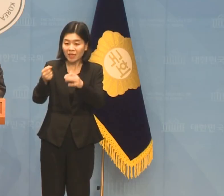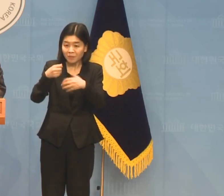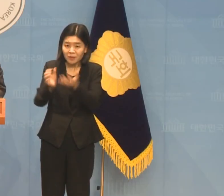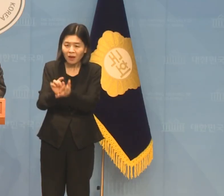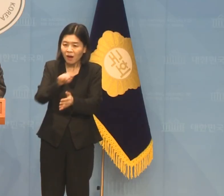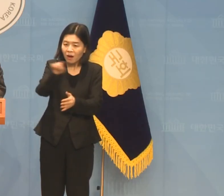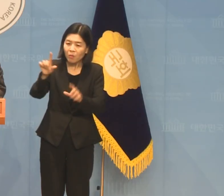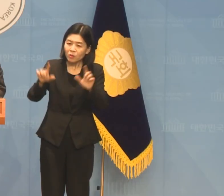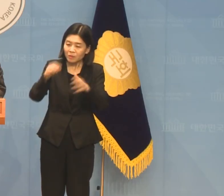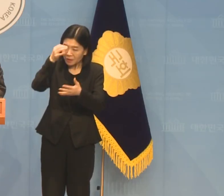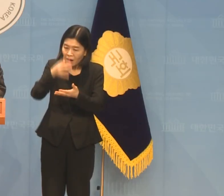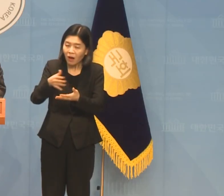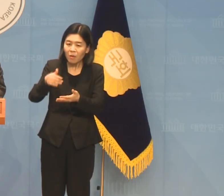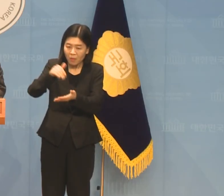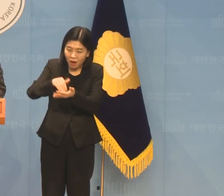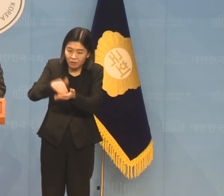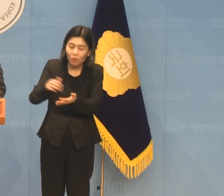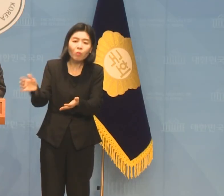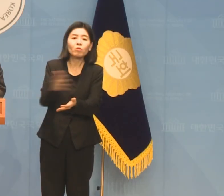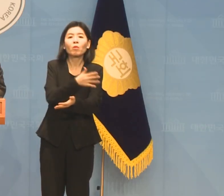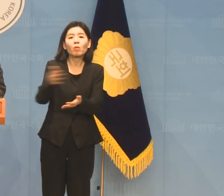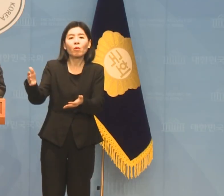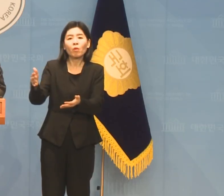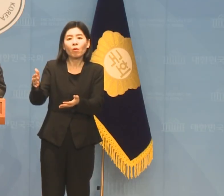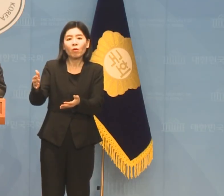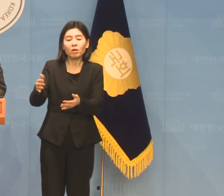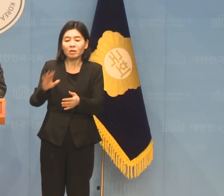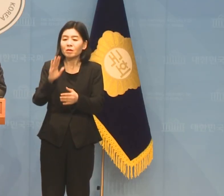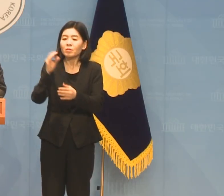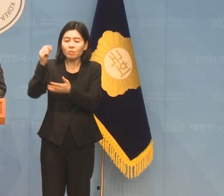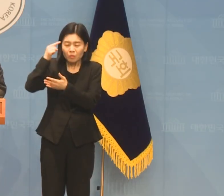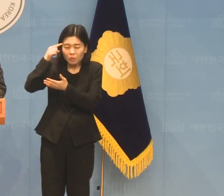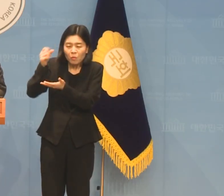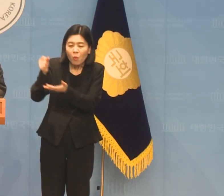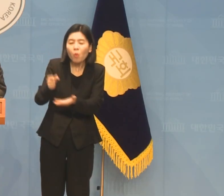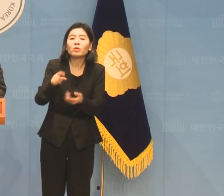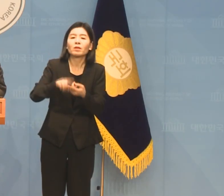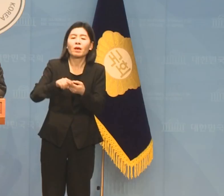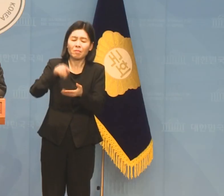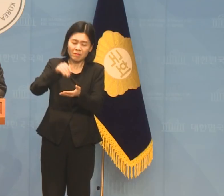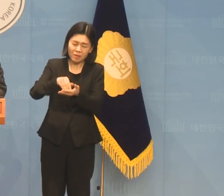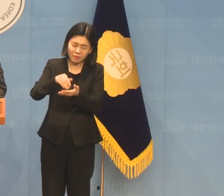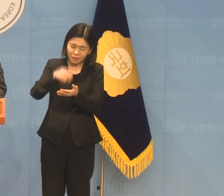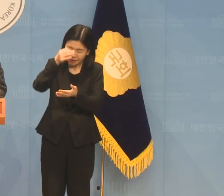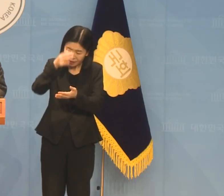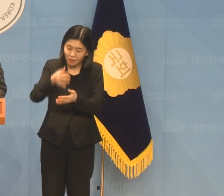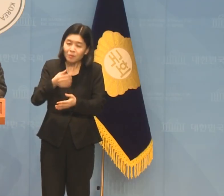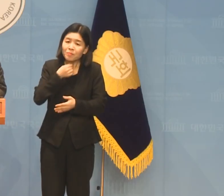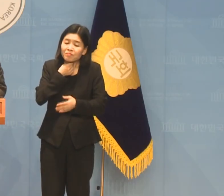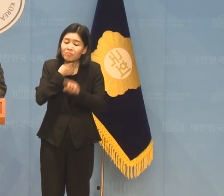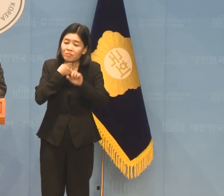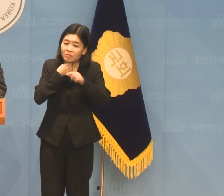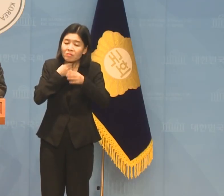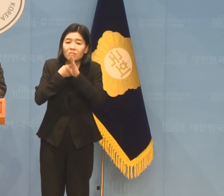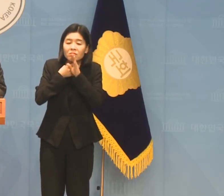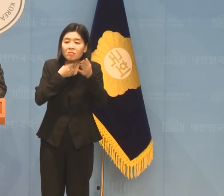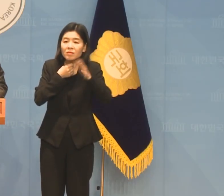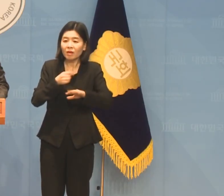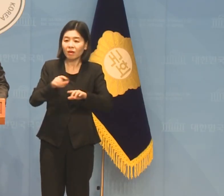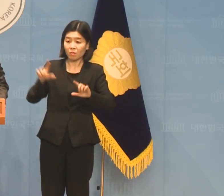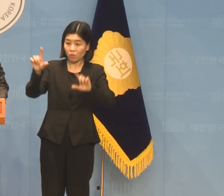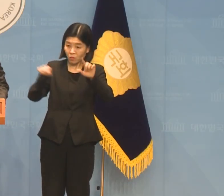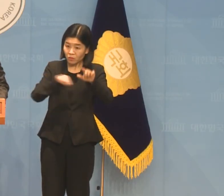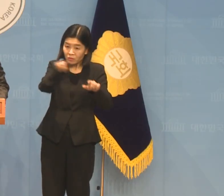보수 정당으로서 철저한 반성과 쇄신 그리고 모범이었습니다. 그러나 지금의 모습은